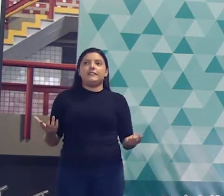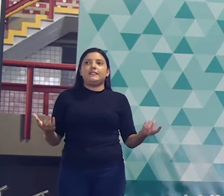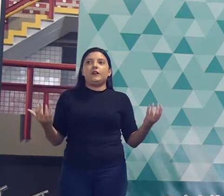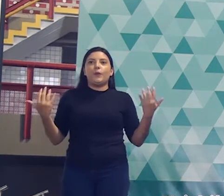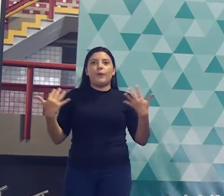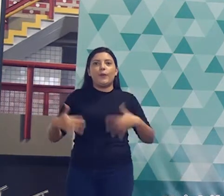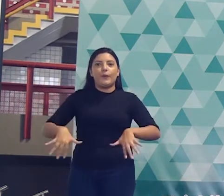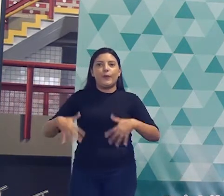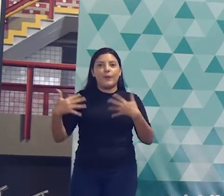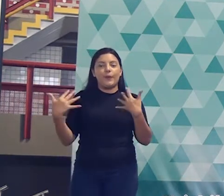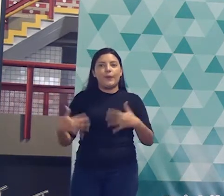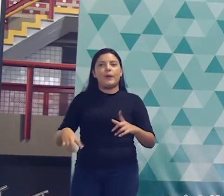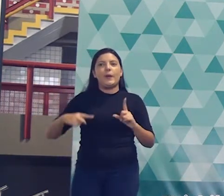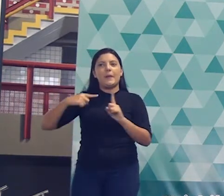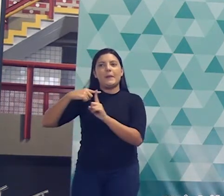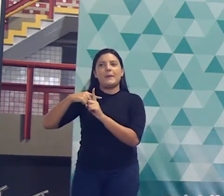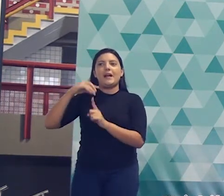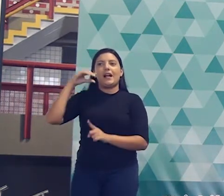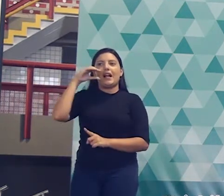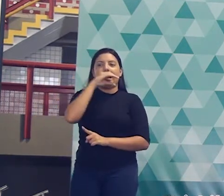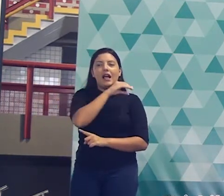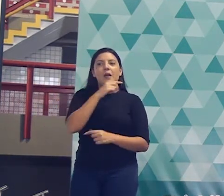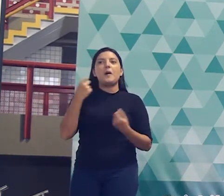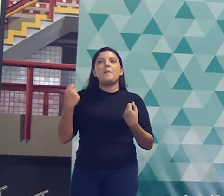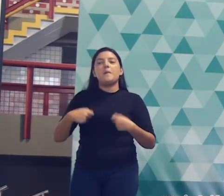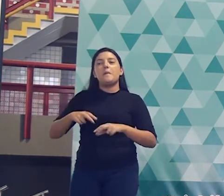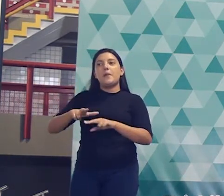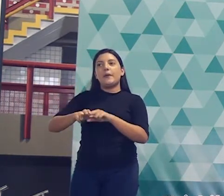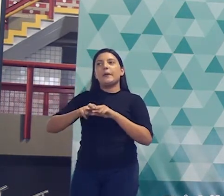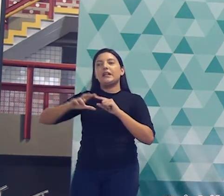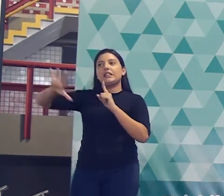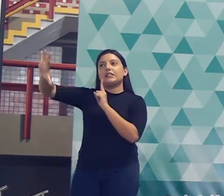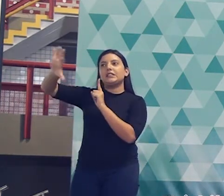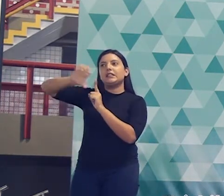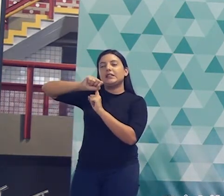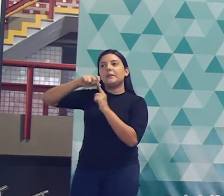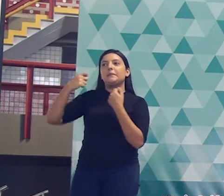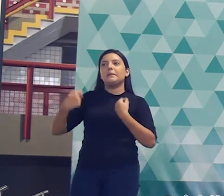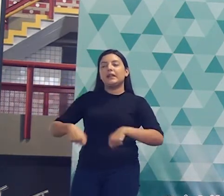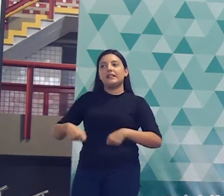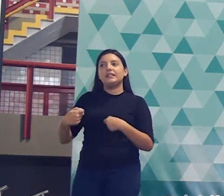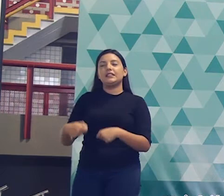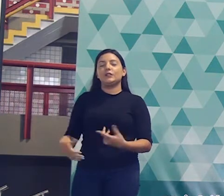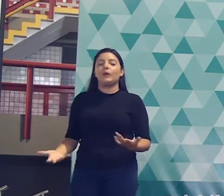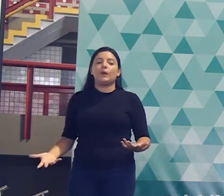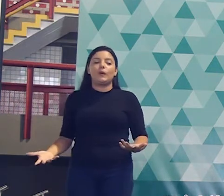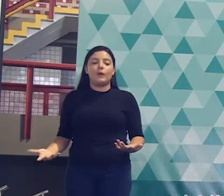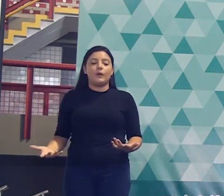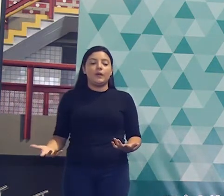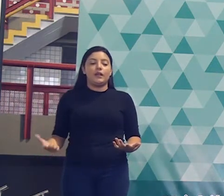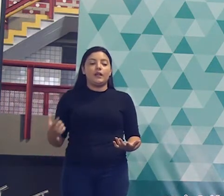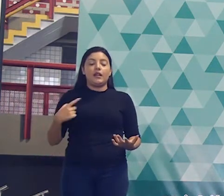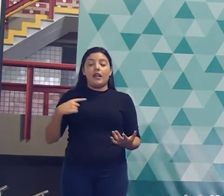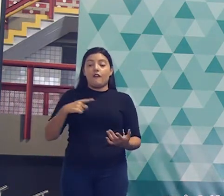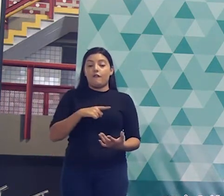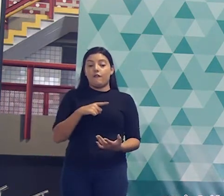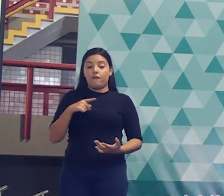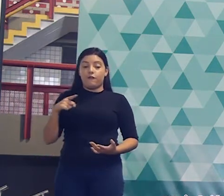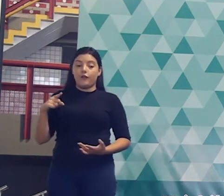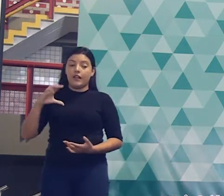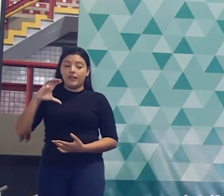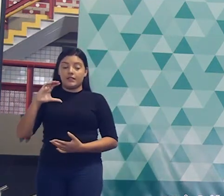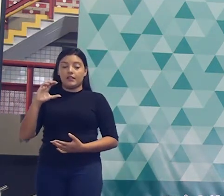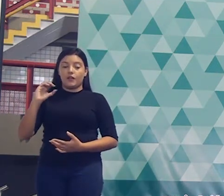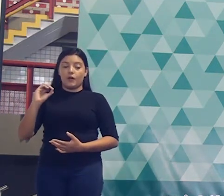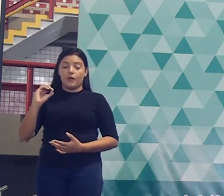Vixe, se é mais calor, é porque absorveu o calor para que a reação química acontecesse. Quem foi que eu produzi?